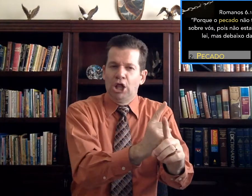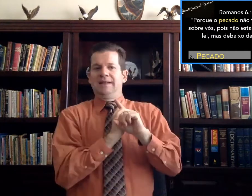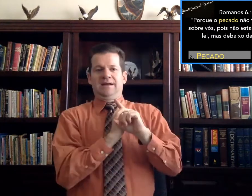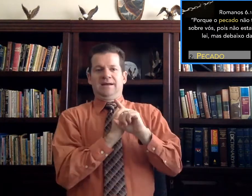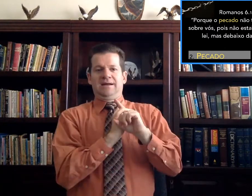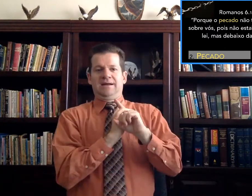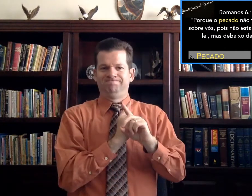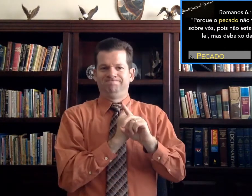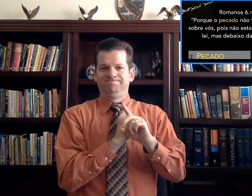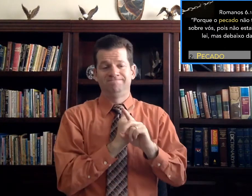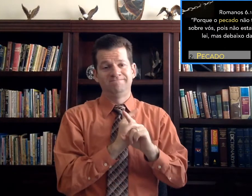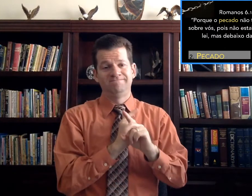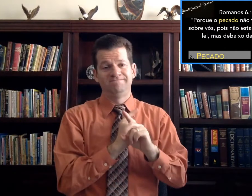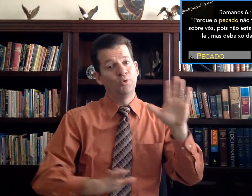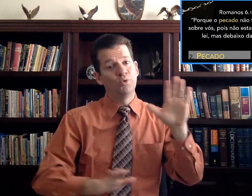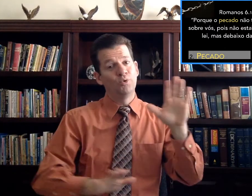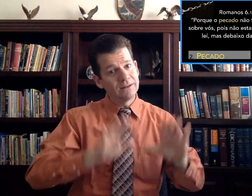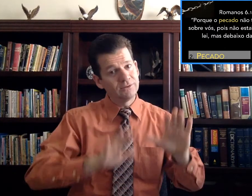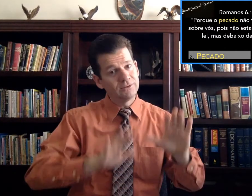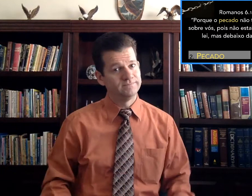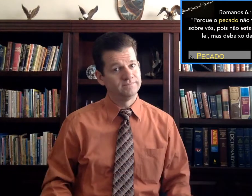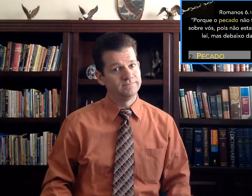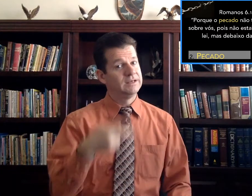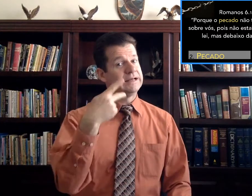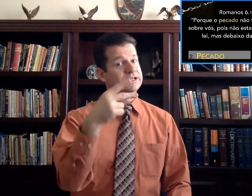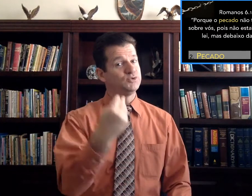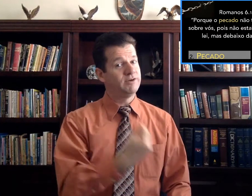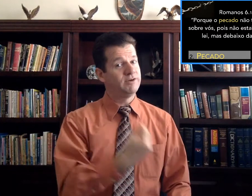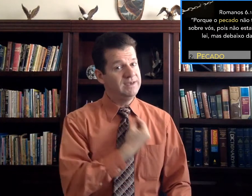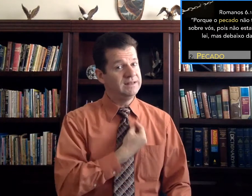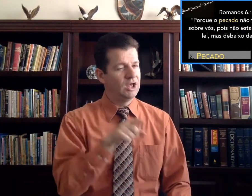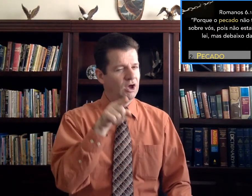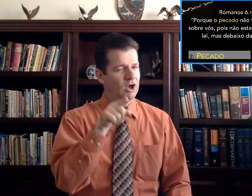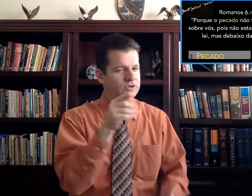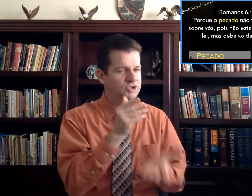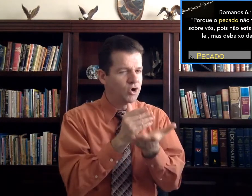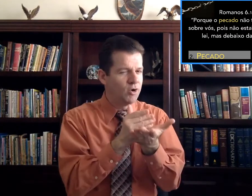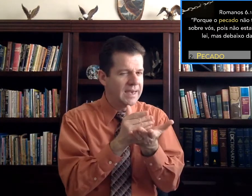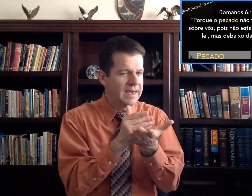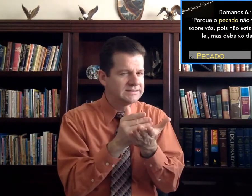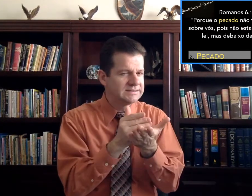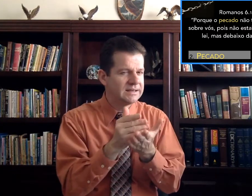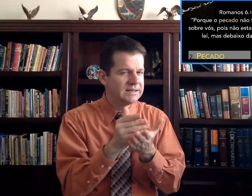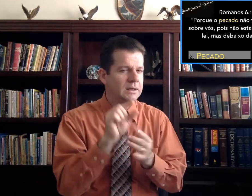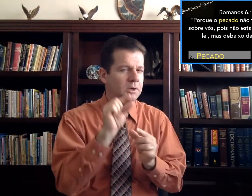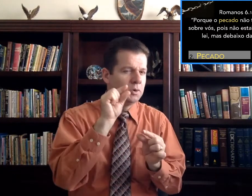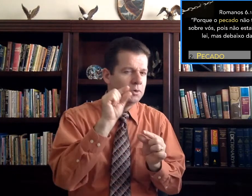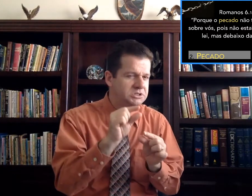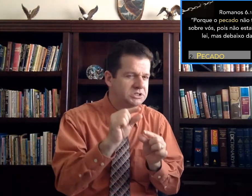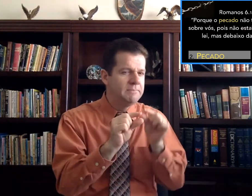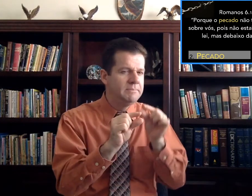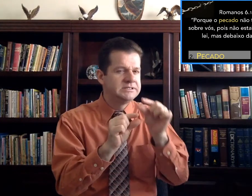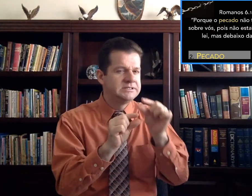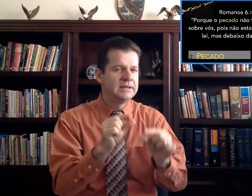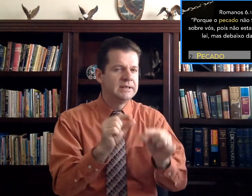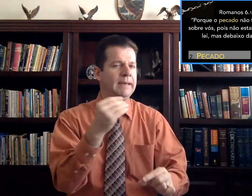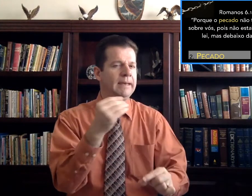dominar. Cuidado, na sua vida, você começa simples